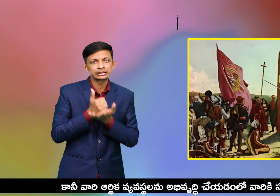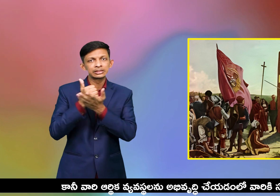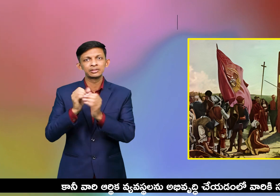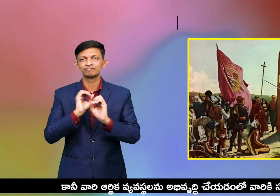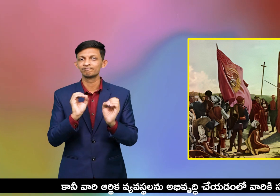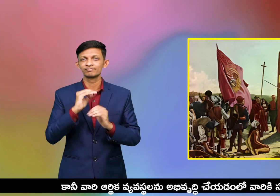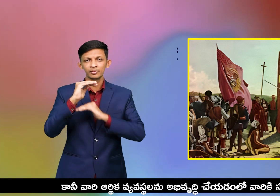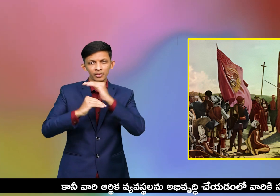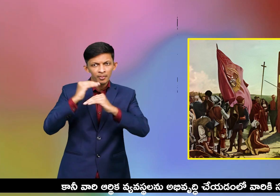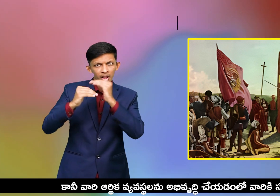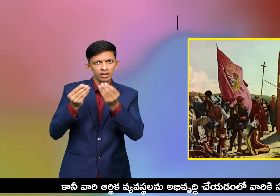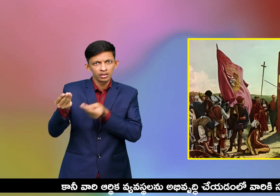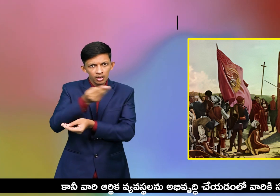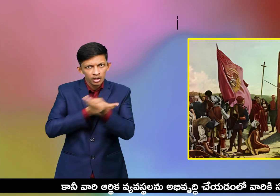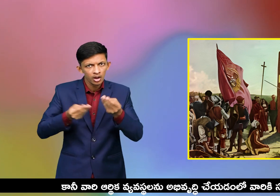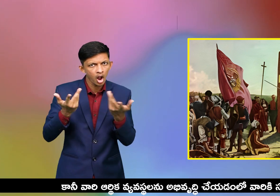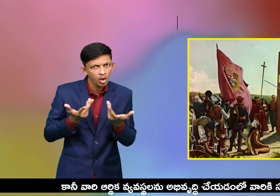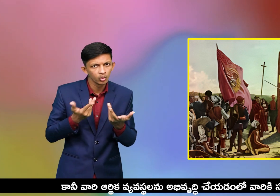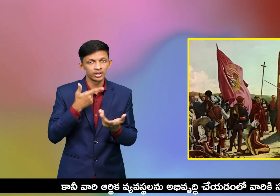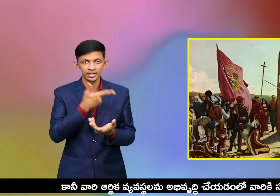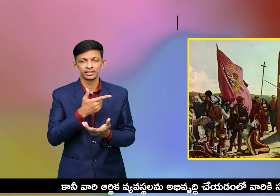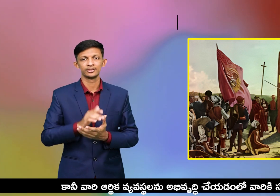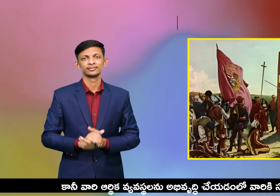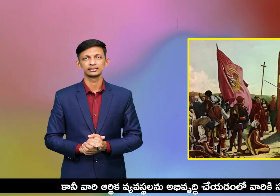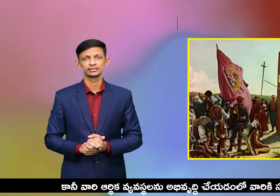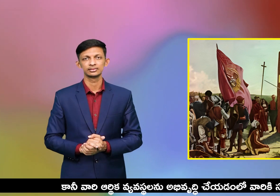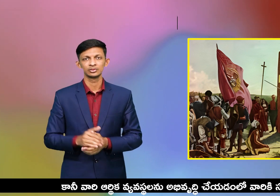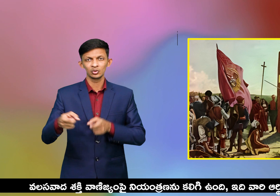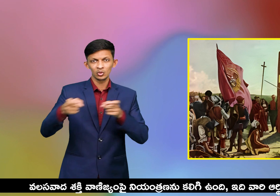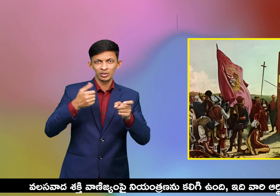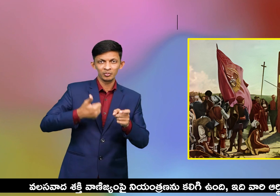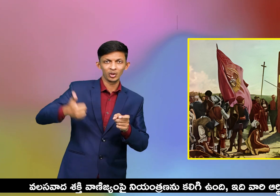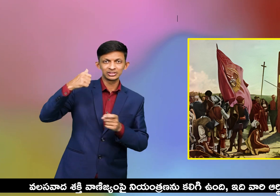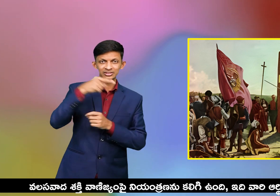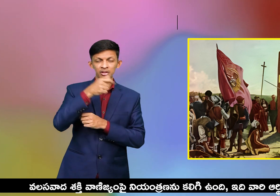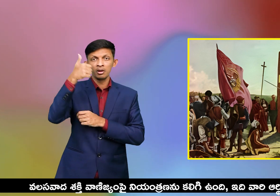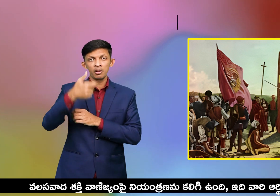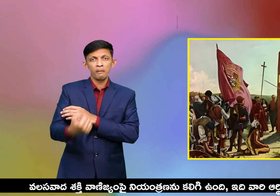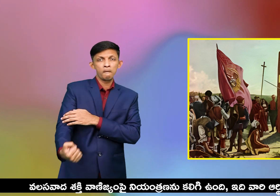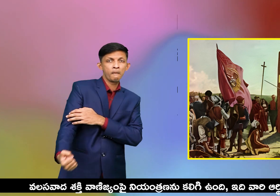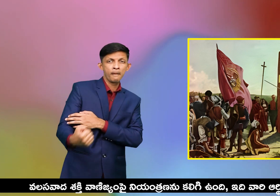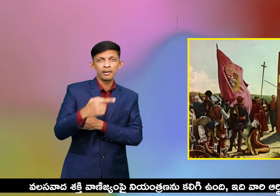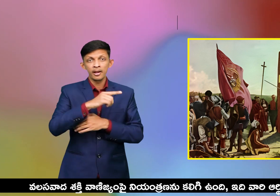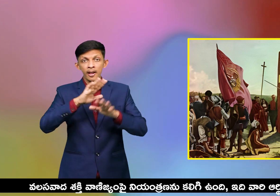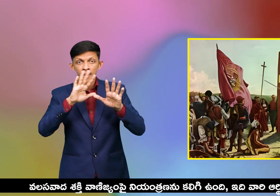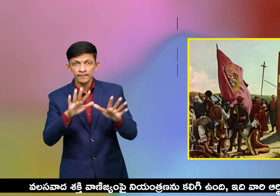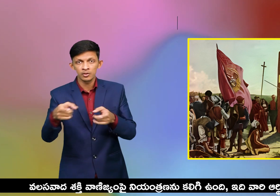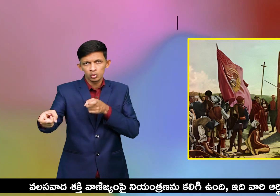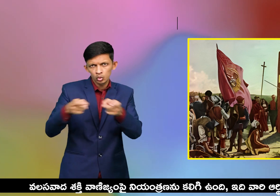వ్యవస్థలను అభివృద్ధి చేయటంలో వారికి సహాయం చేయలేదు. వలసవాద శక్తి వాణిజ్యంపై నియంత్రణను